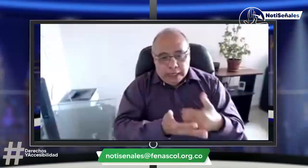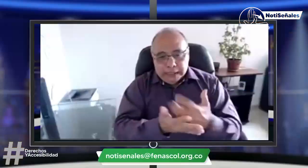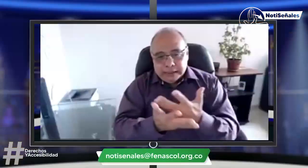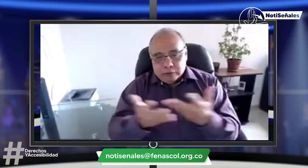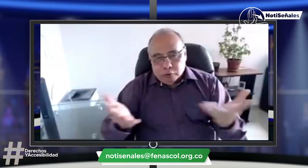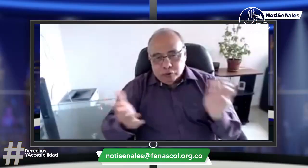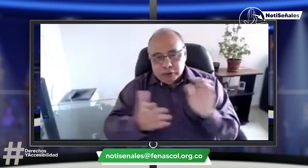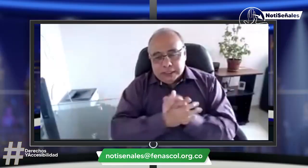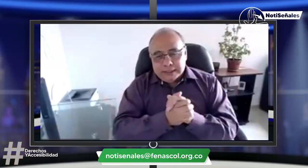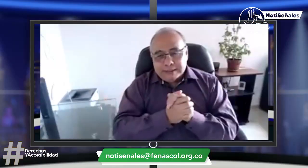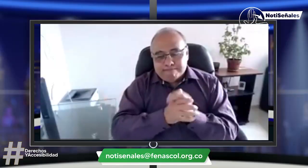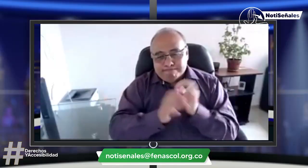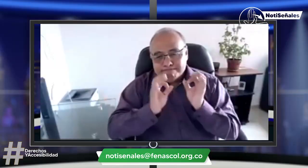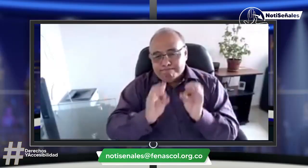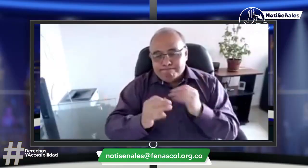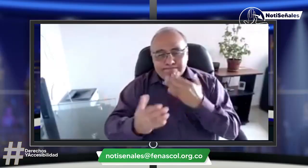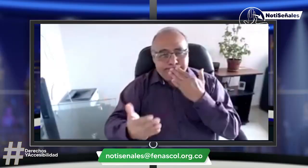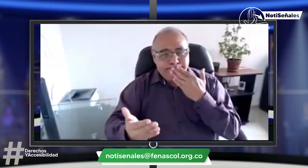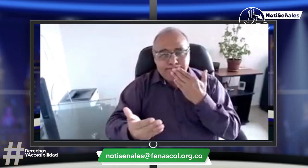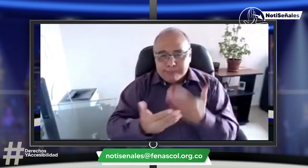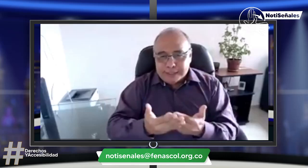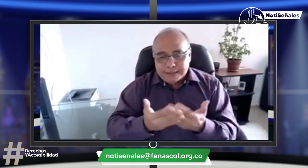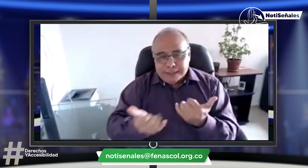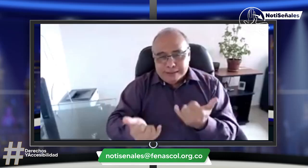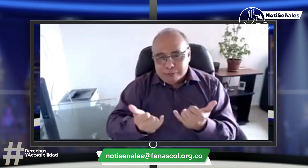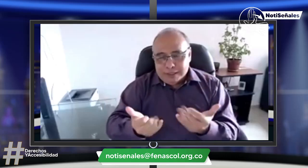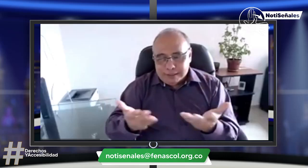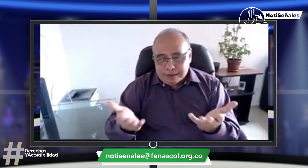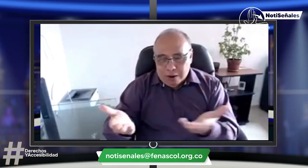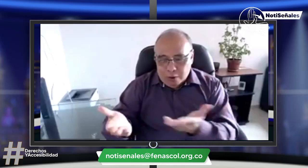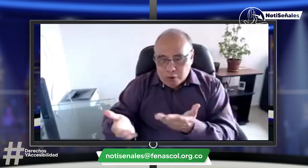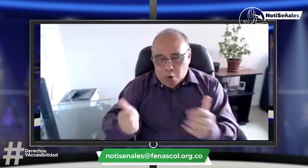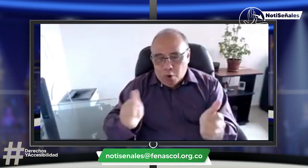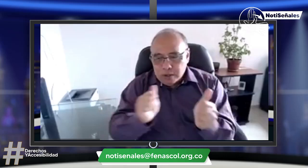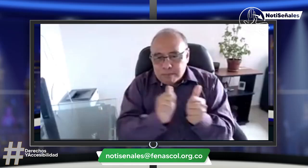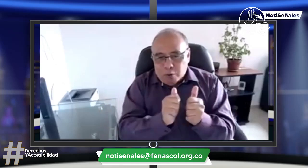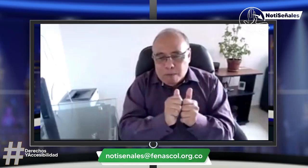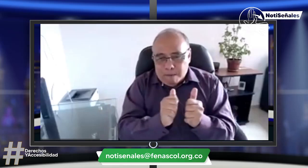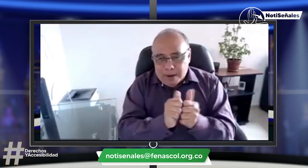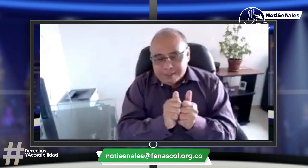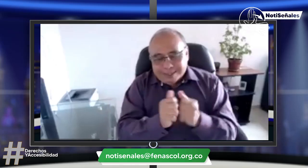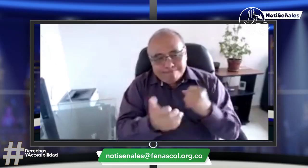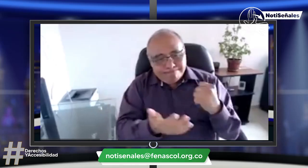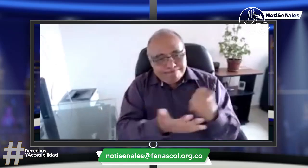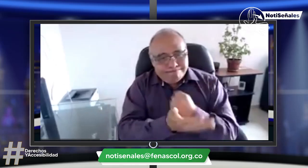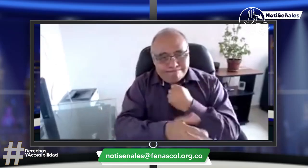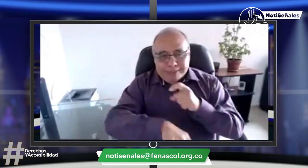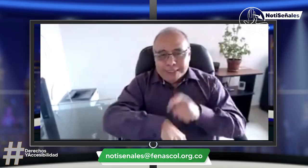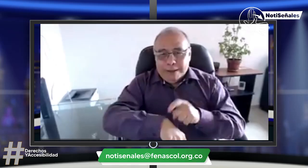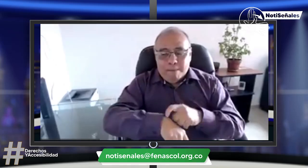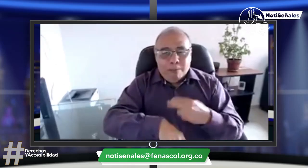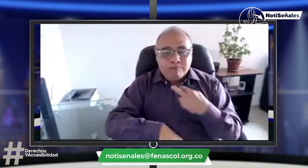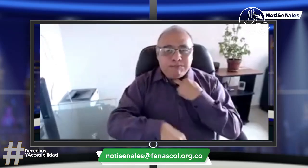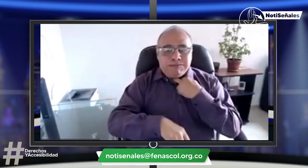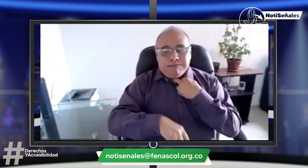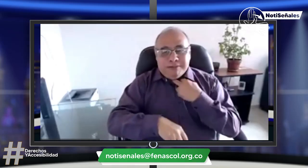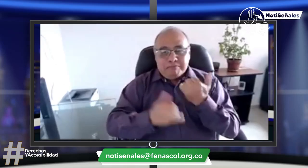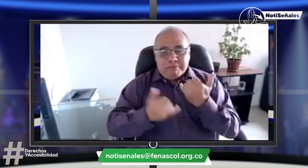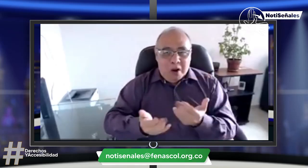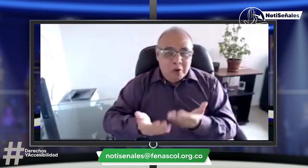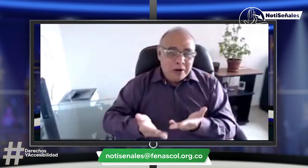correo y pues efectivamente las haremos saber en esa mesa técnica. Muchas gracias por su